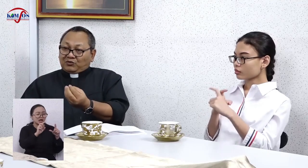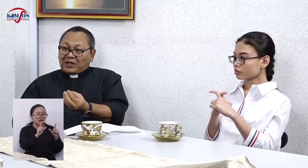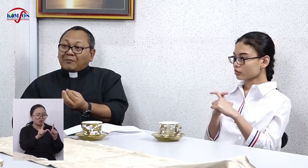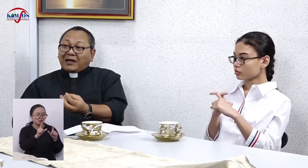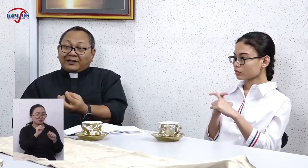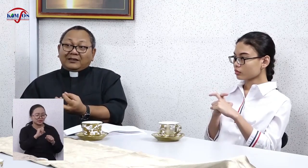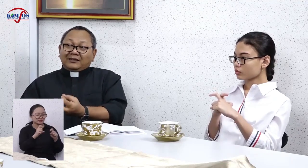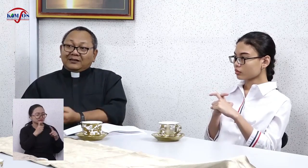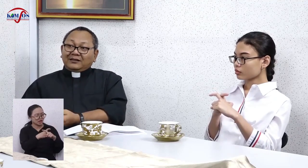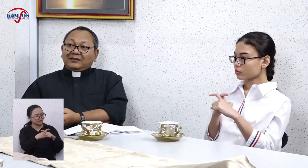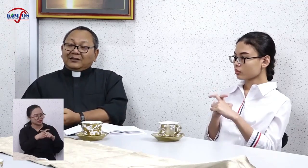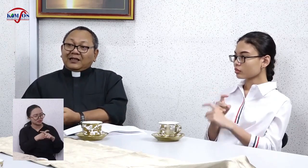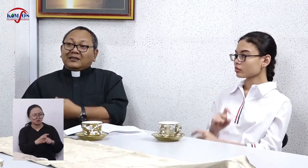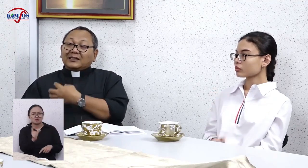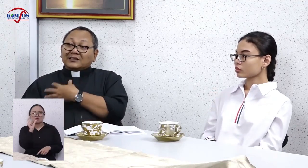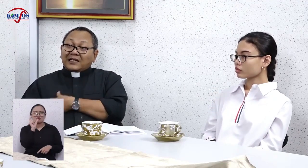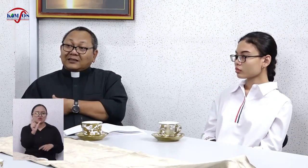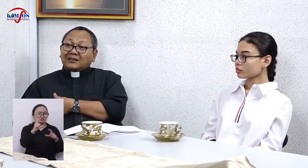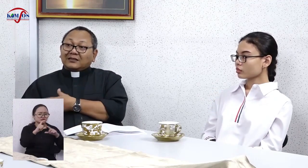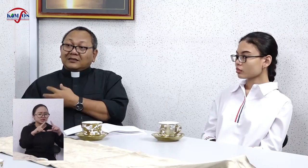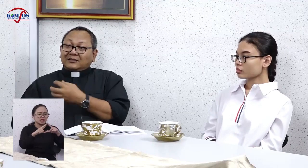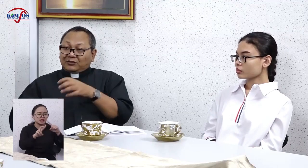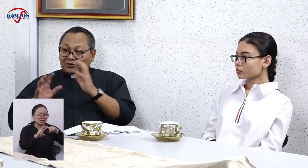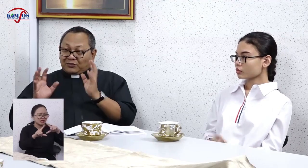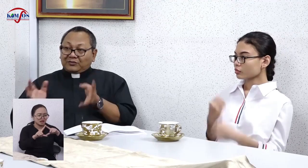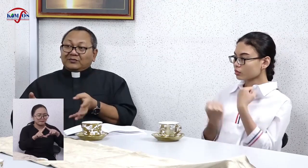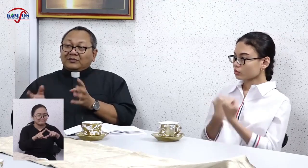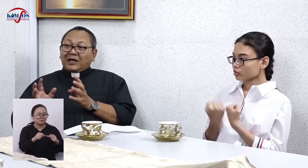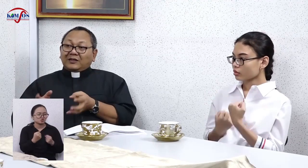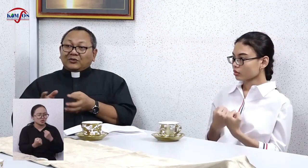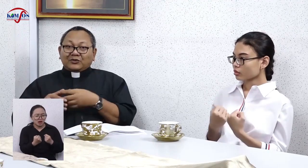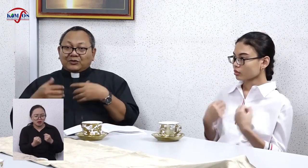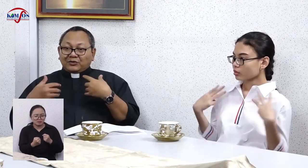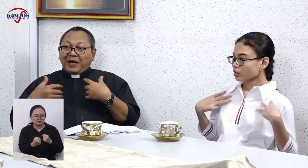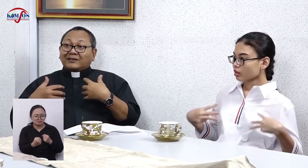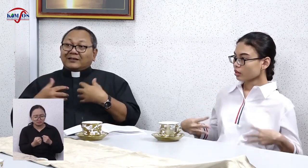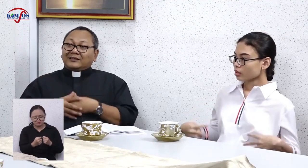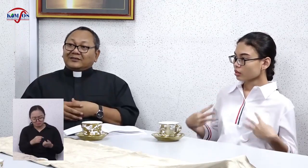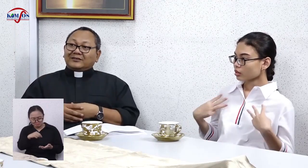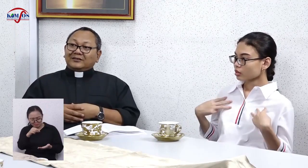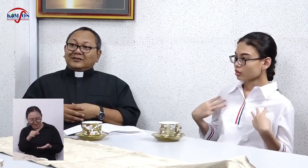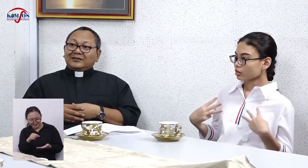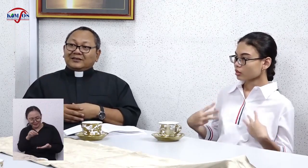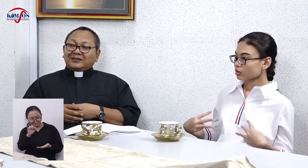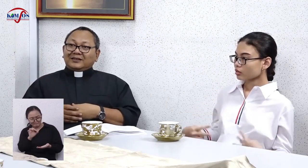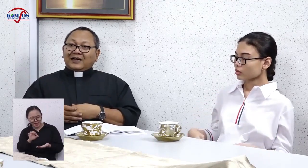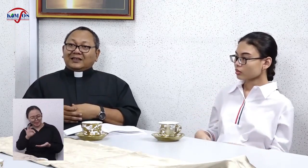pengusaha batik dan dia desainer untuk untuk batik